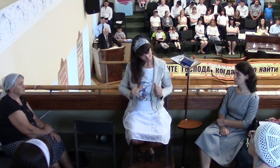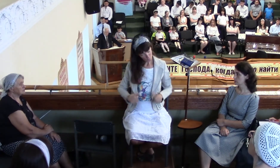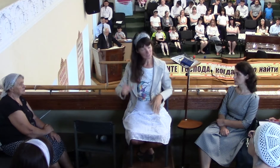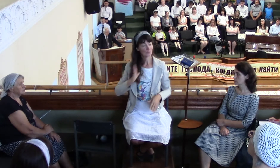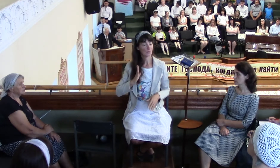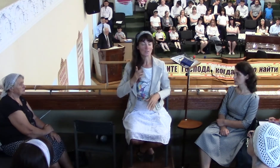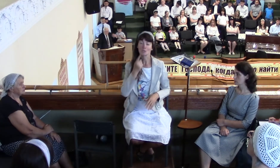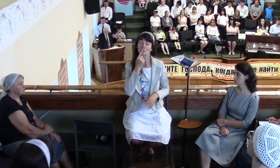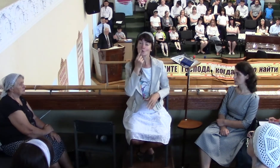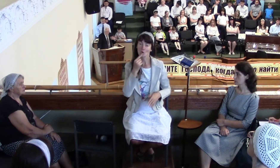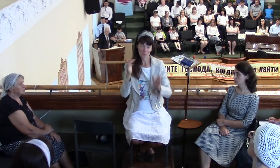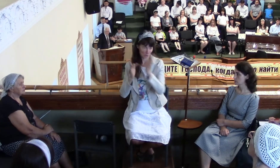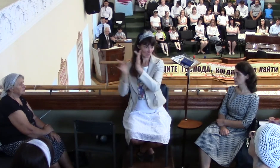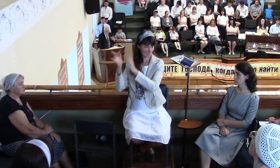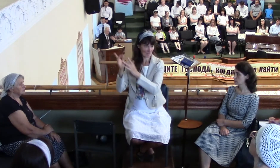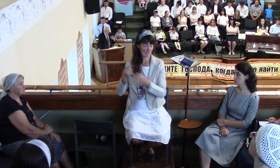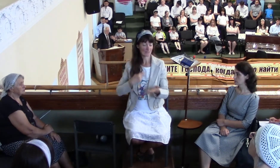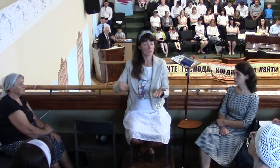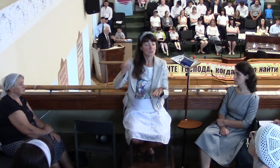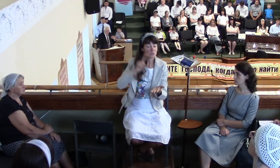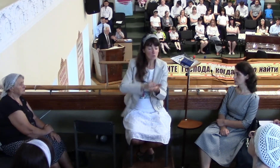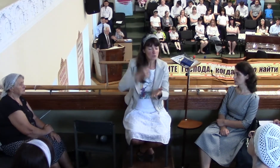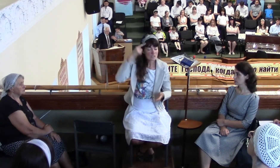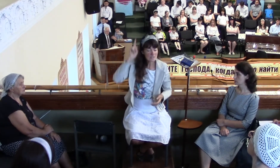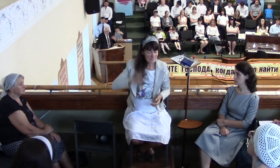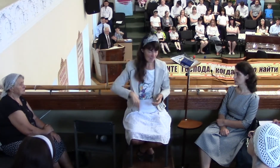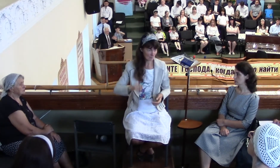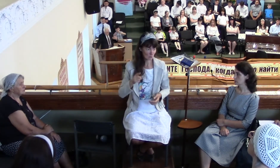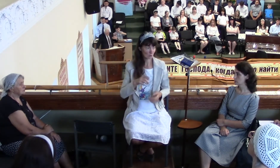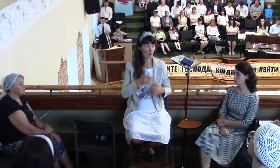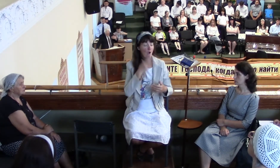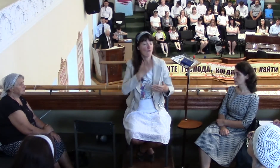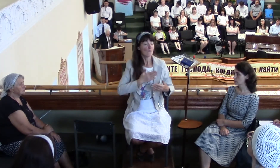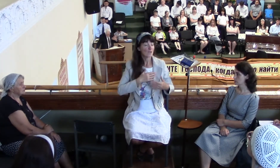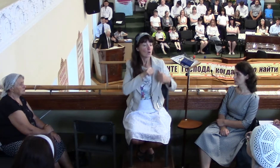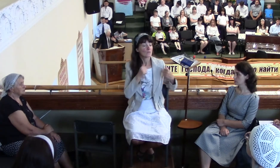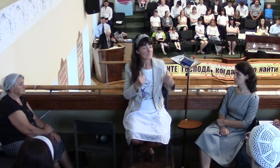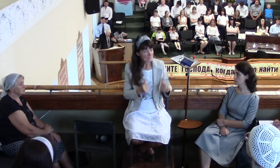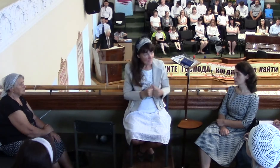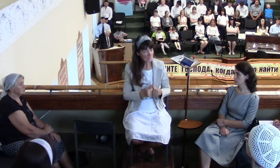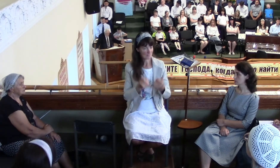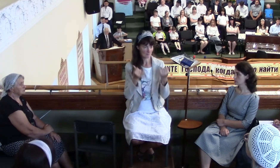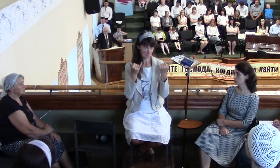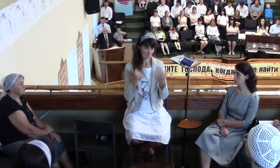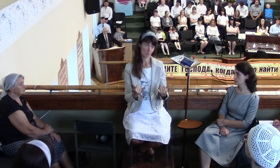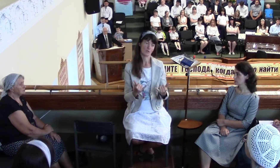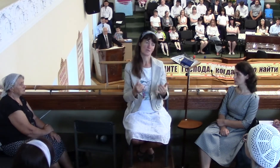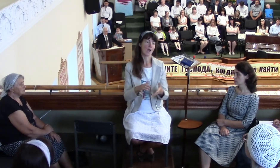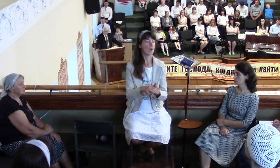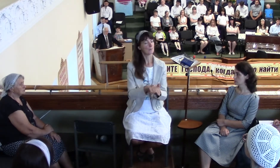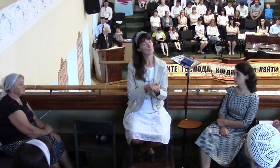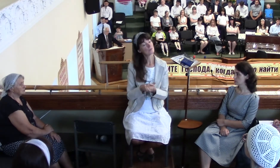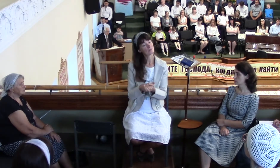знать, что в моем сердце сегодня мир. И мы читаем в Писании, что если сердце